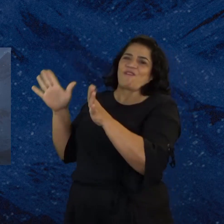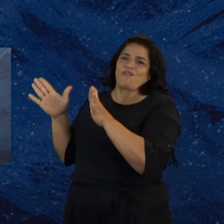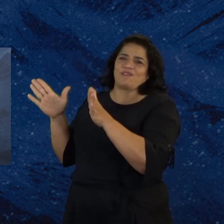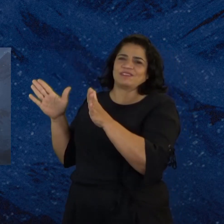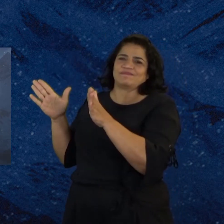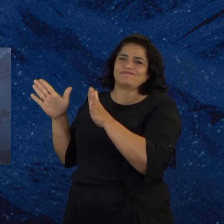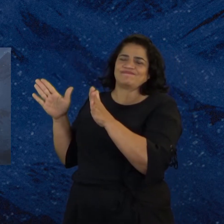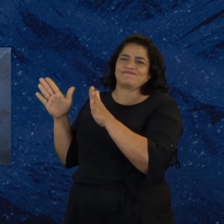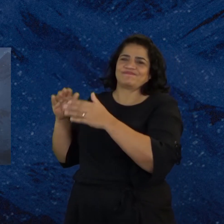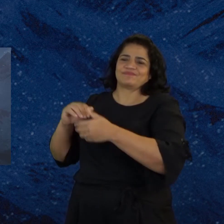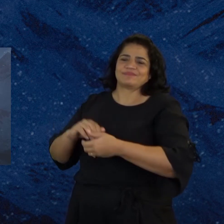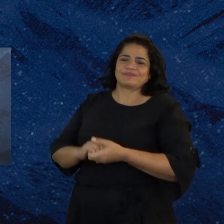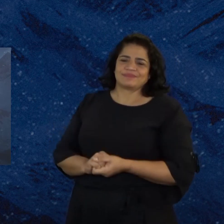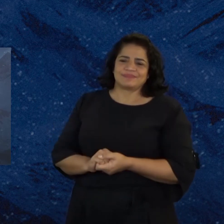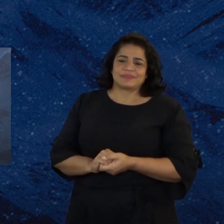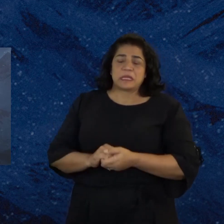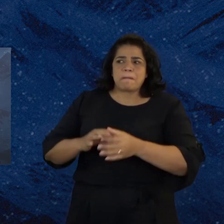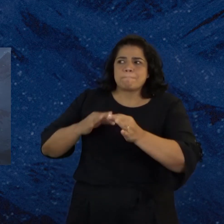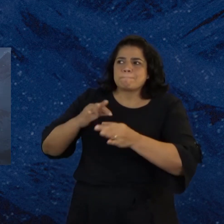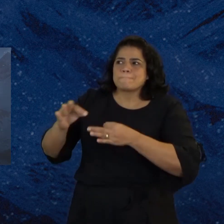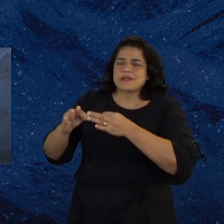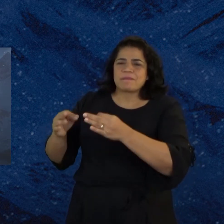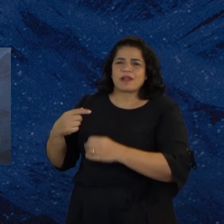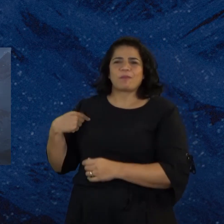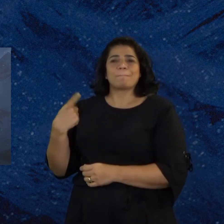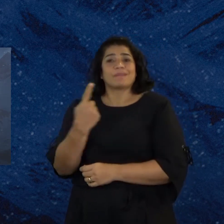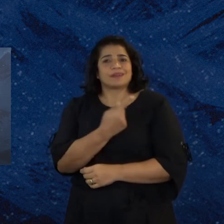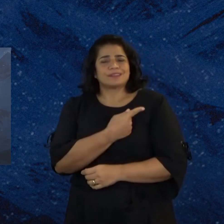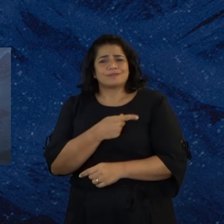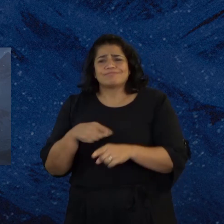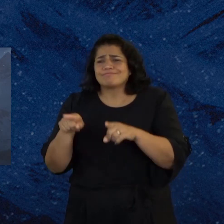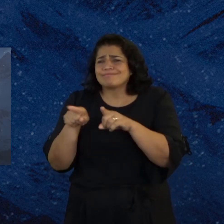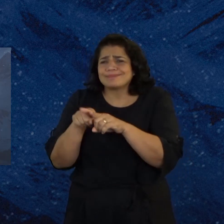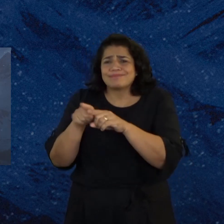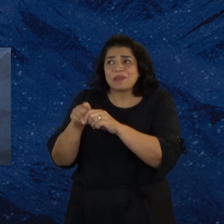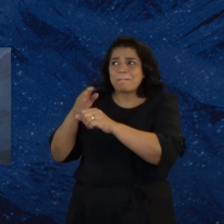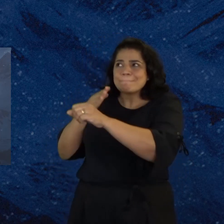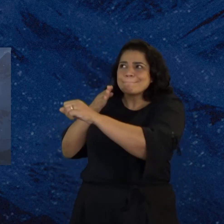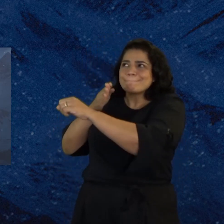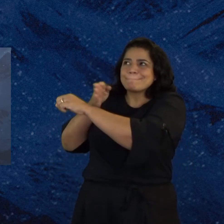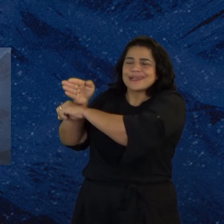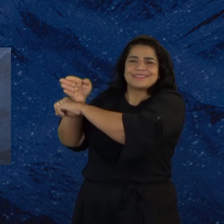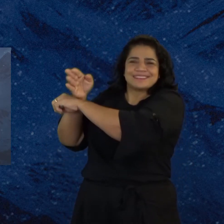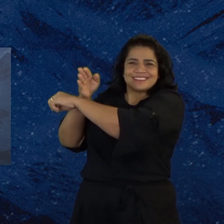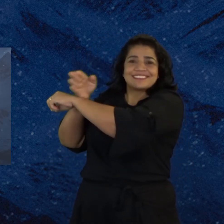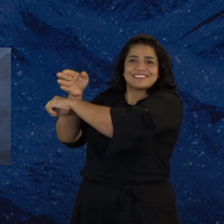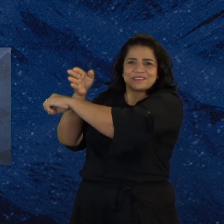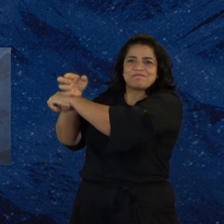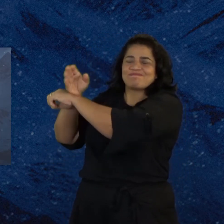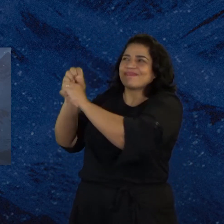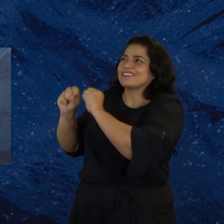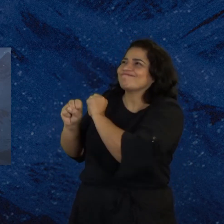para que você e eu também entremos nesse ambiente de glória.